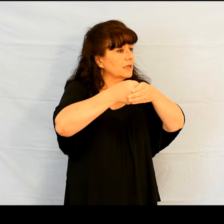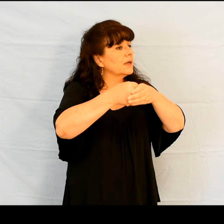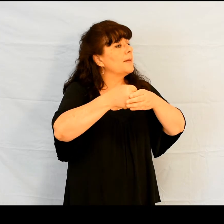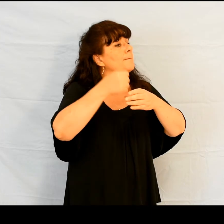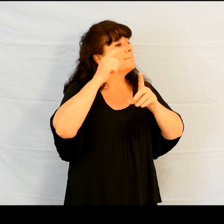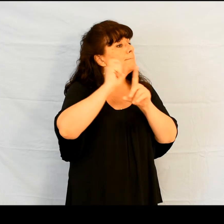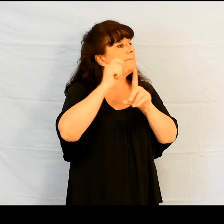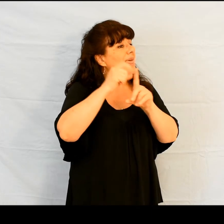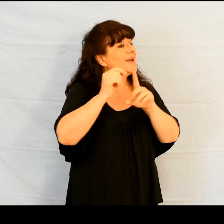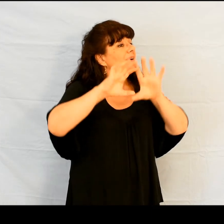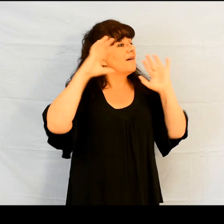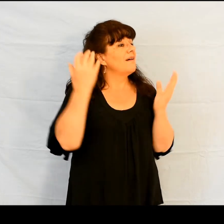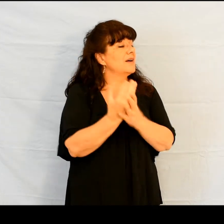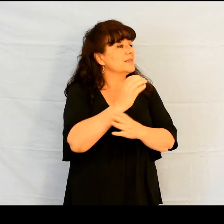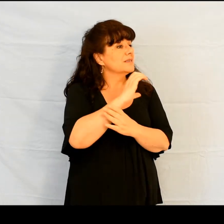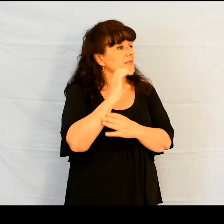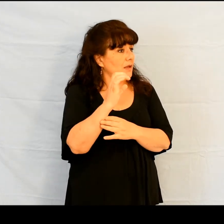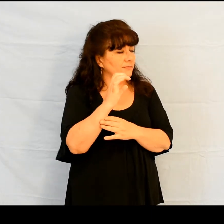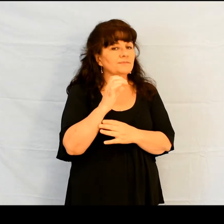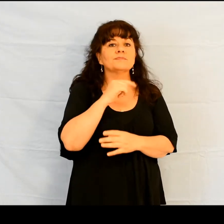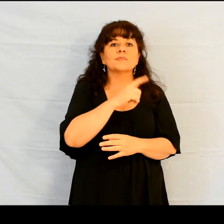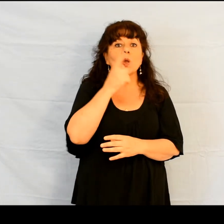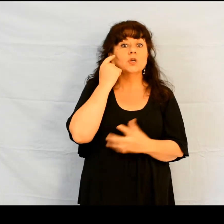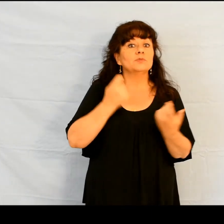Voici ton reçu. Écris 80. »